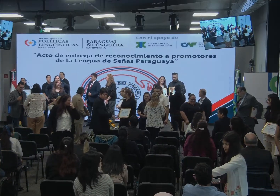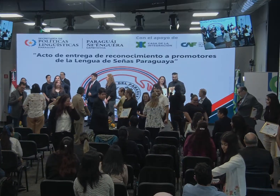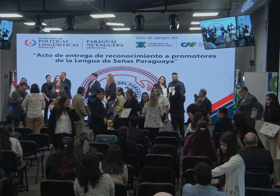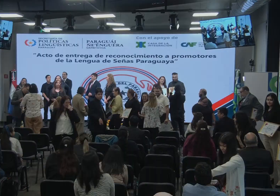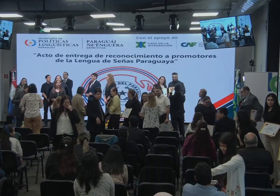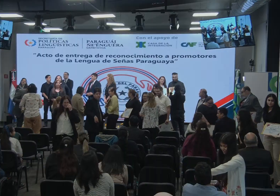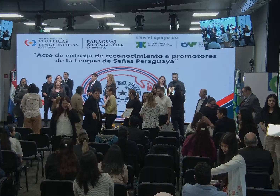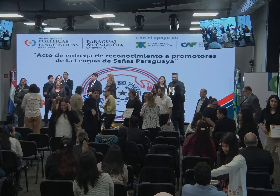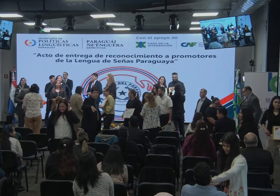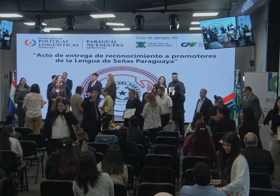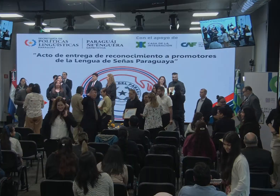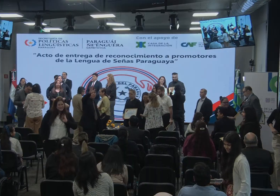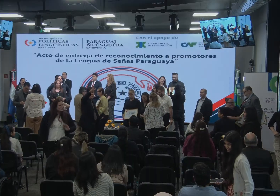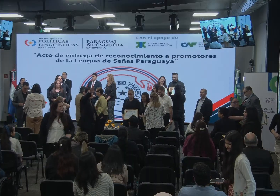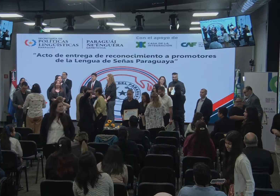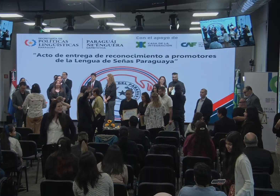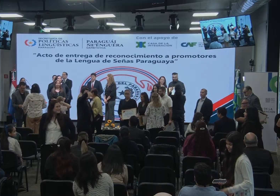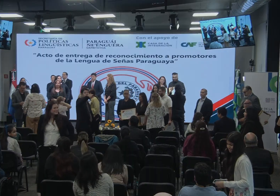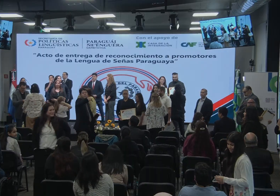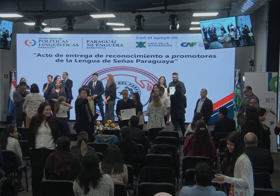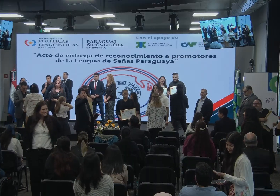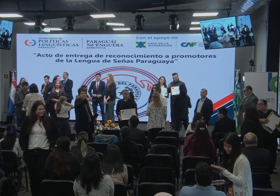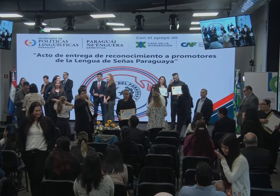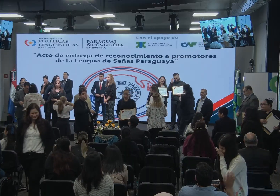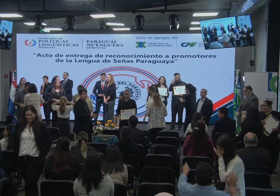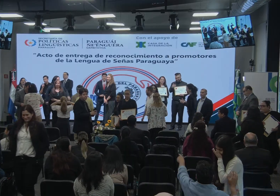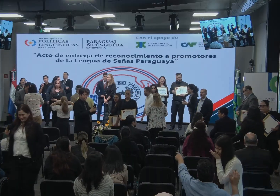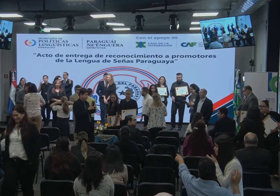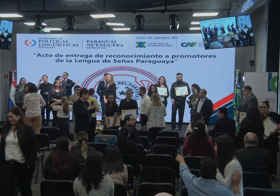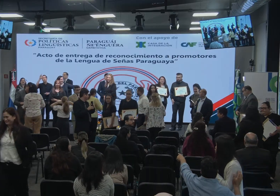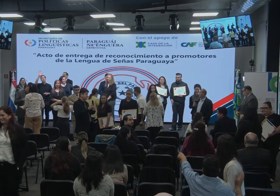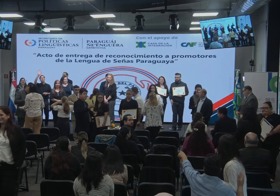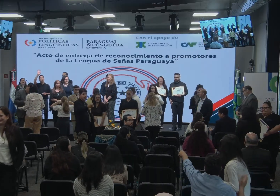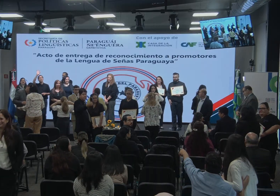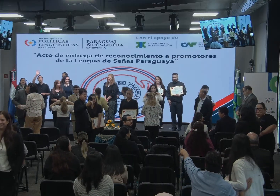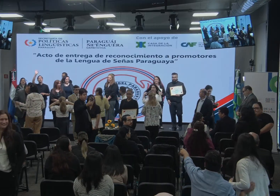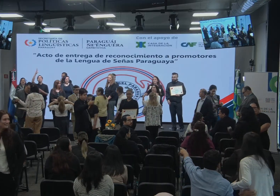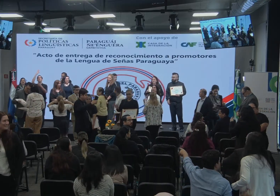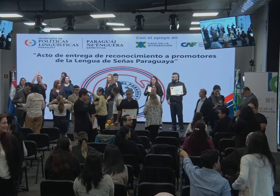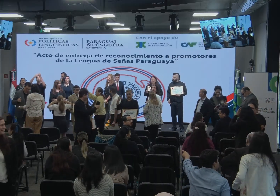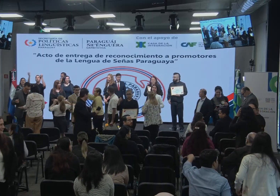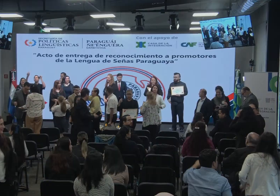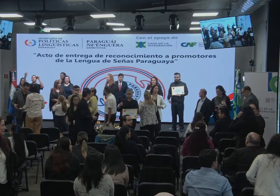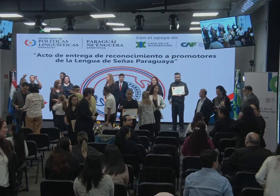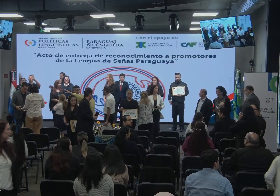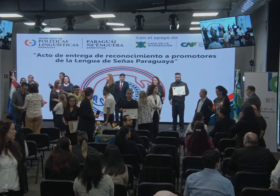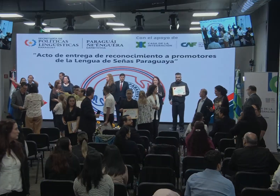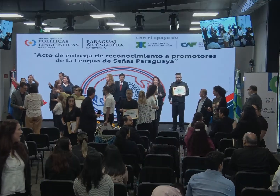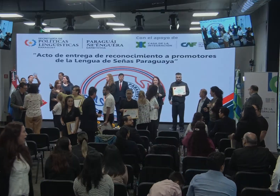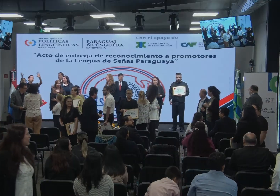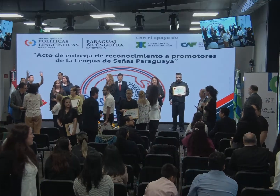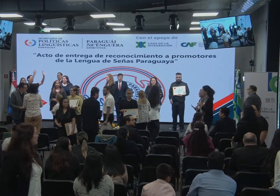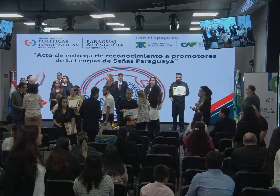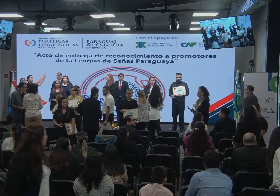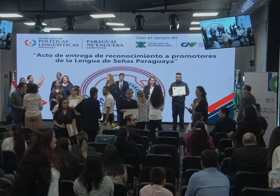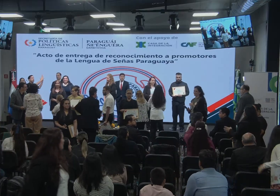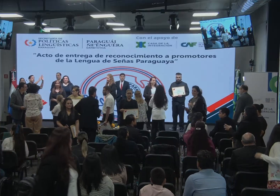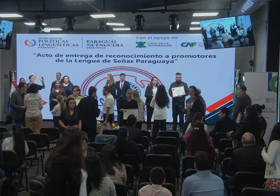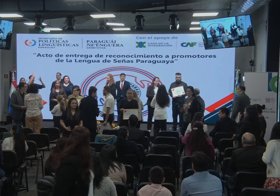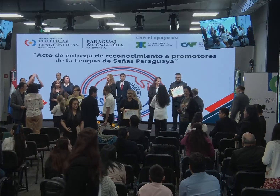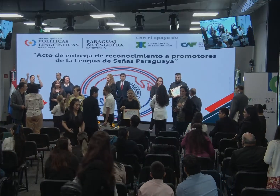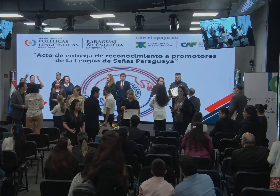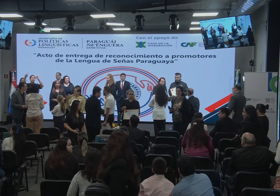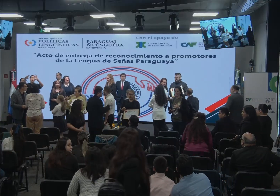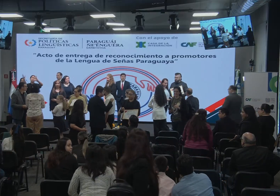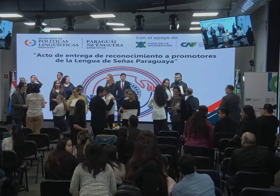pedir que todos los presentes también se puedan acercar para la foto oficial de este evento. Si nos pueden acompañar todos